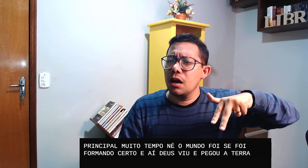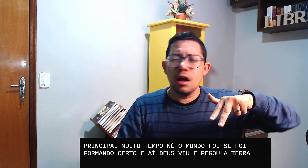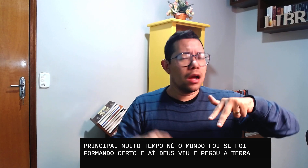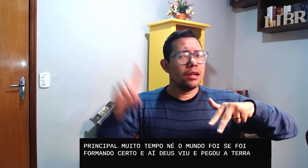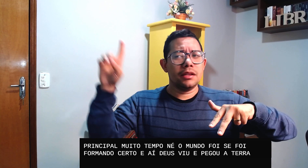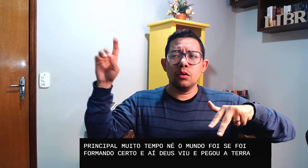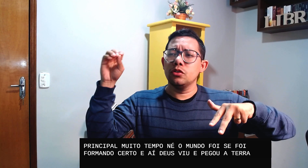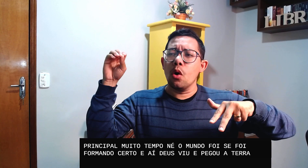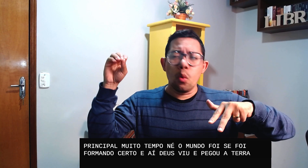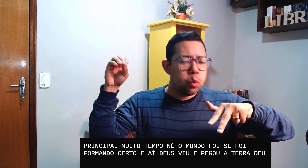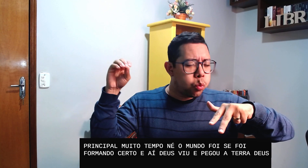Deus.